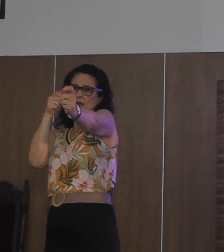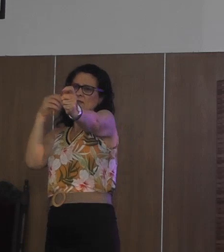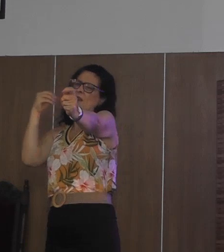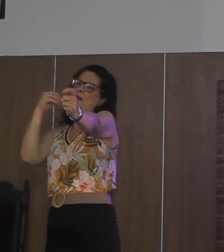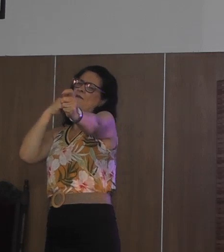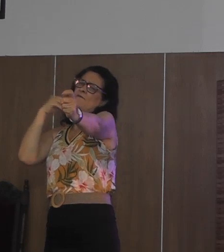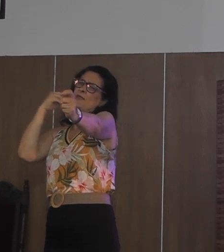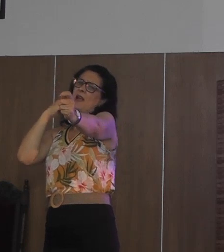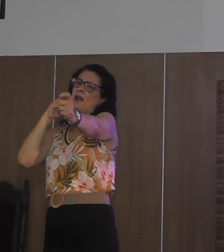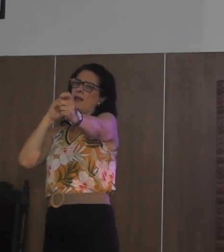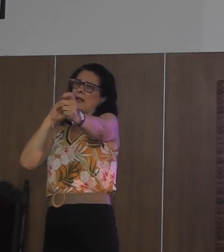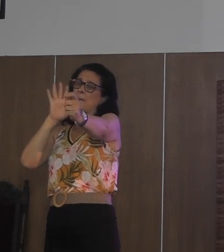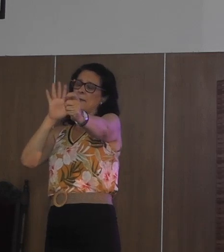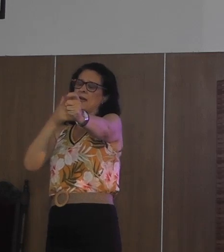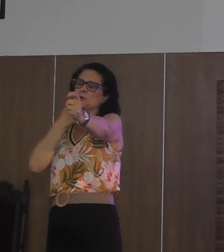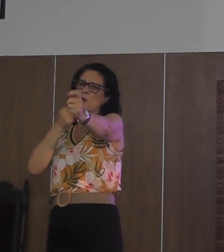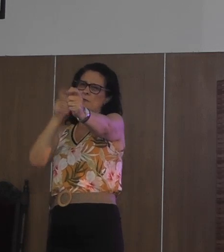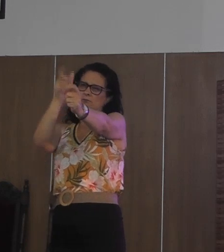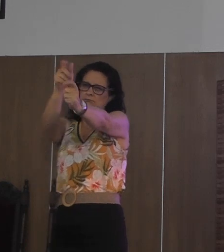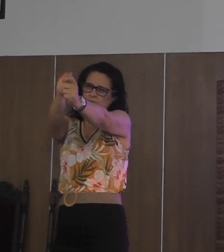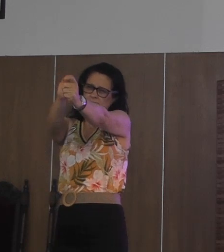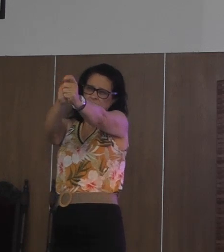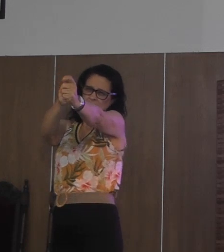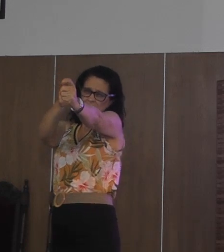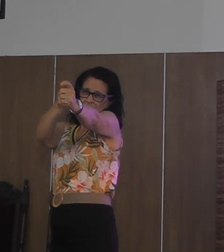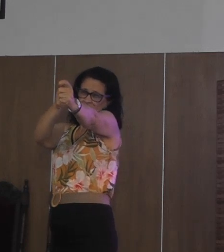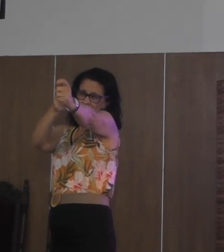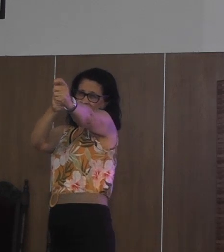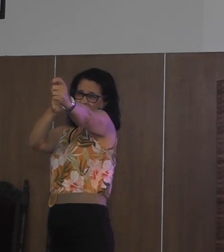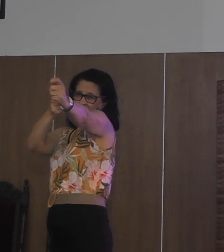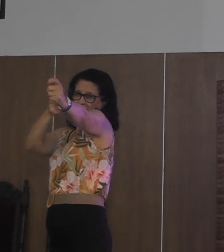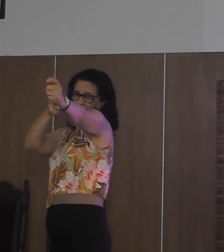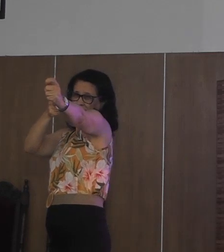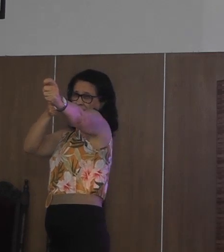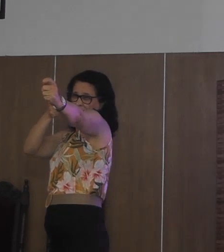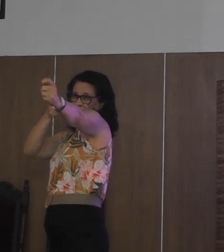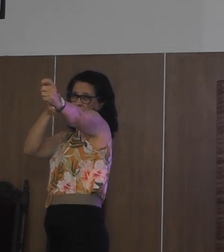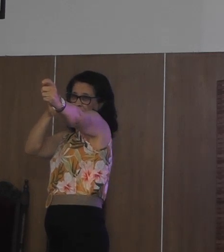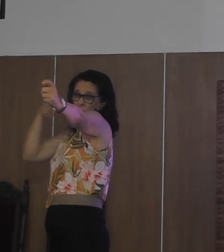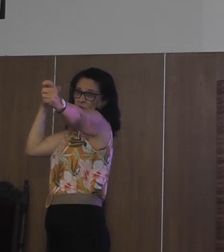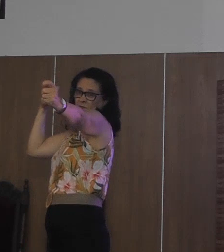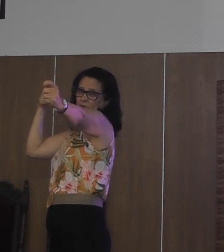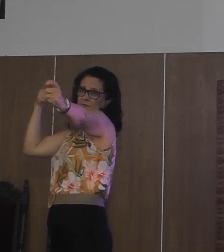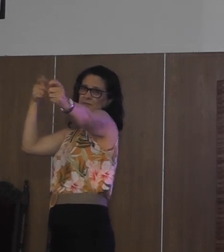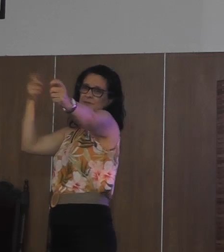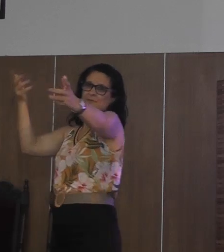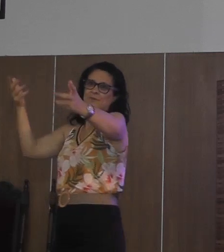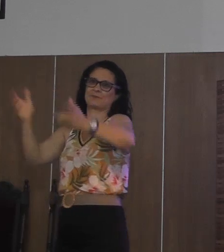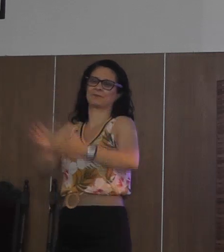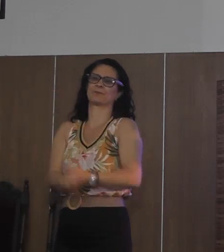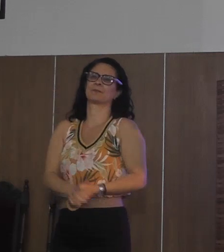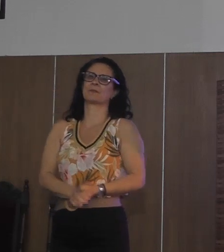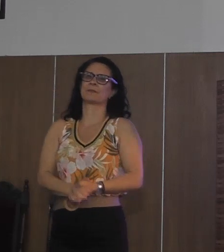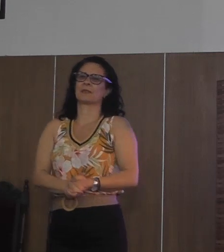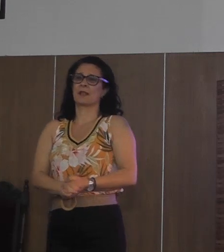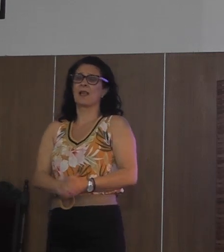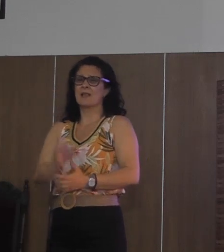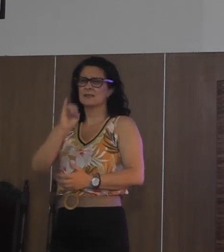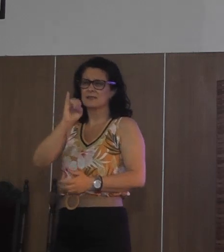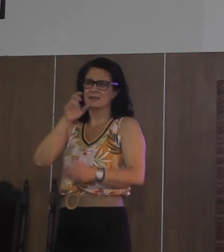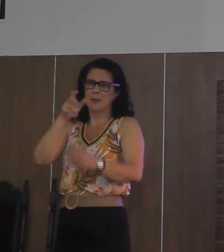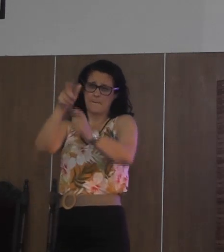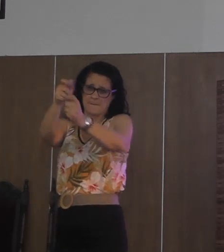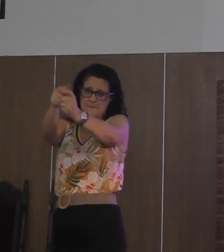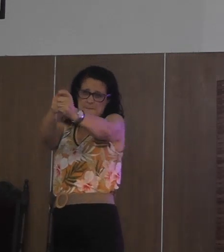vai puxando, ele vai lá atrás, demora um pouquinho, pega a distância e pá, solta. Quanto mais distante ele